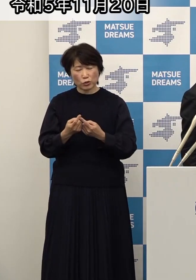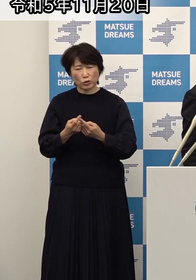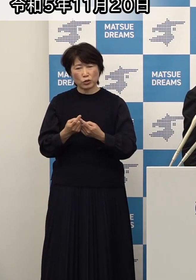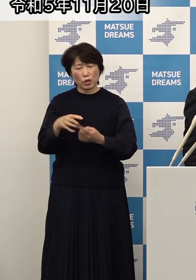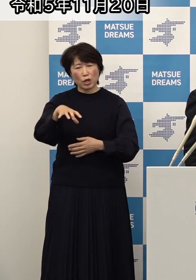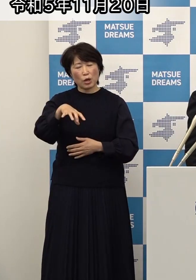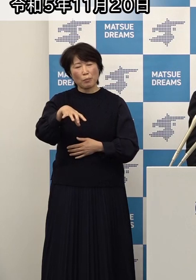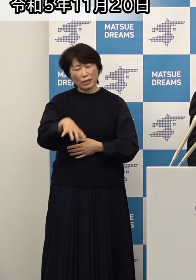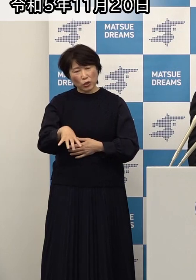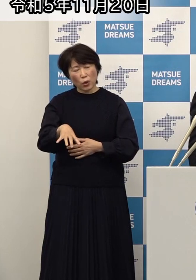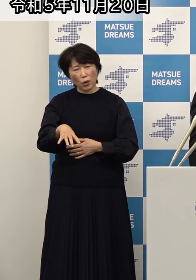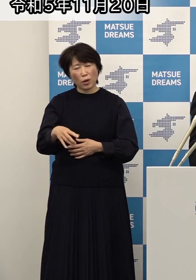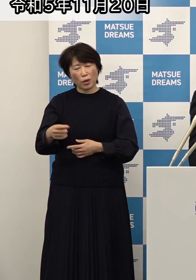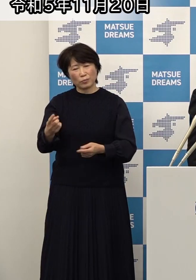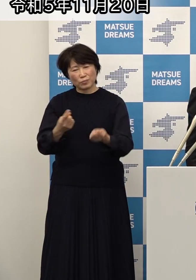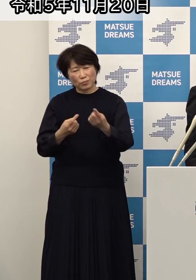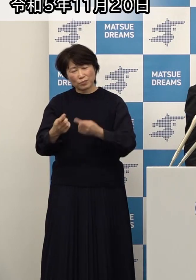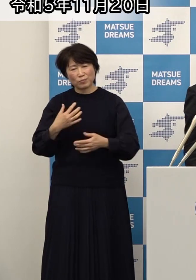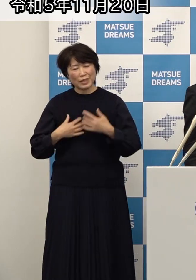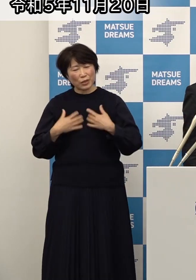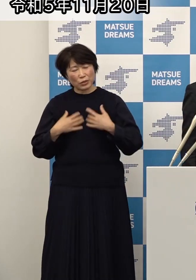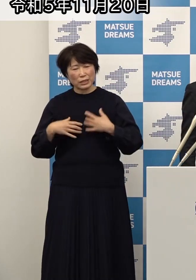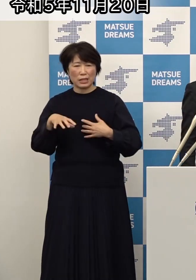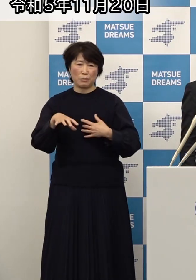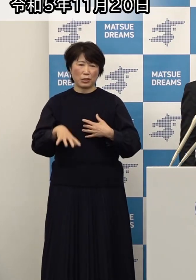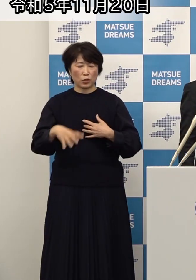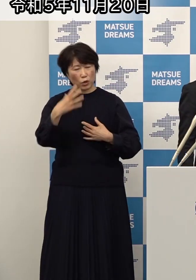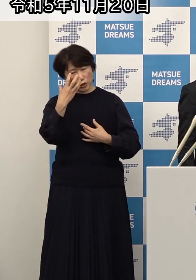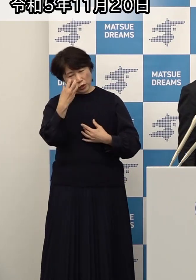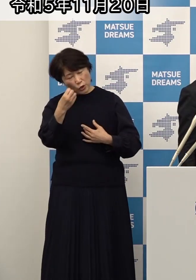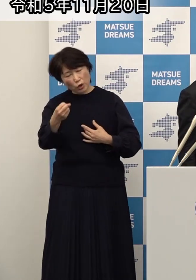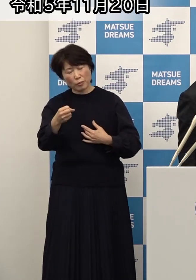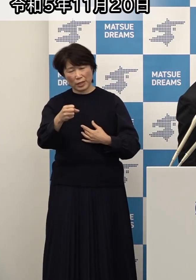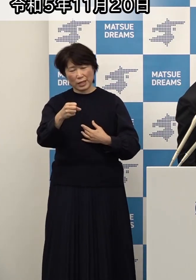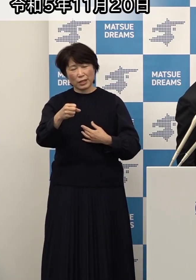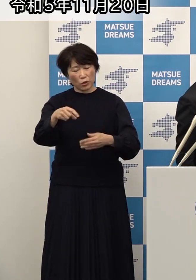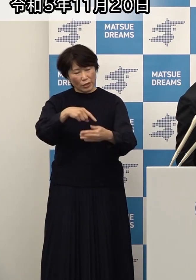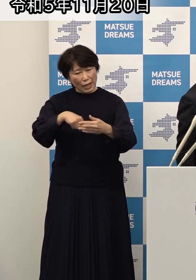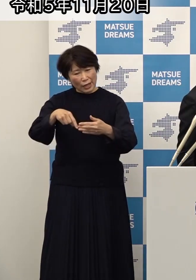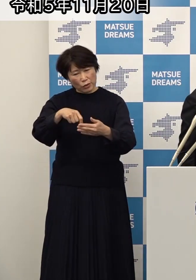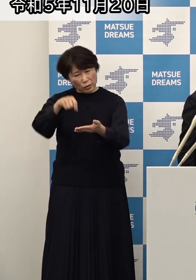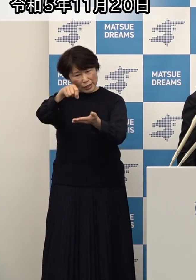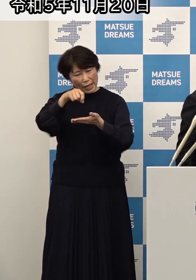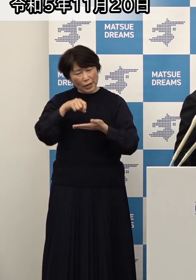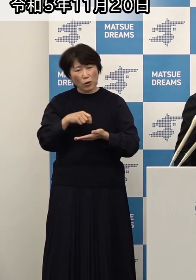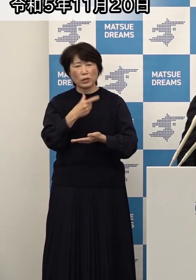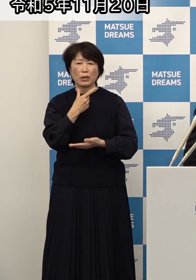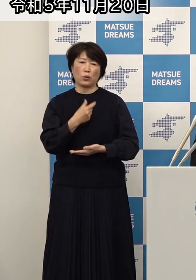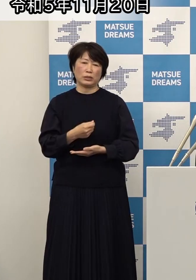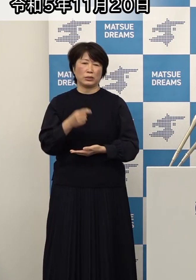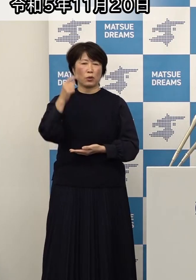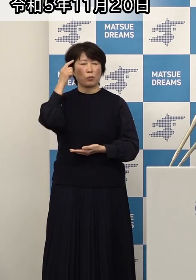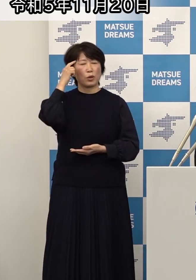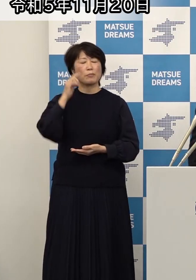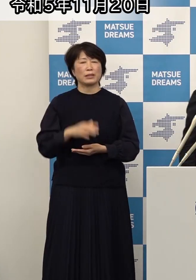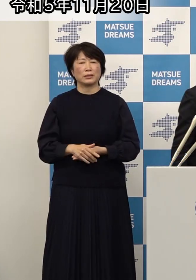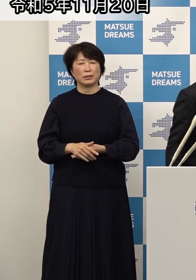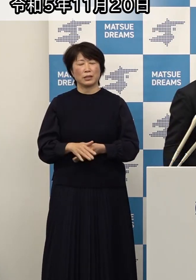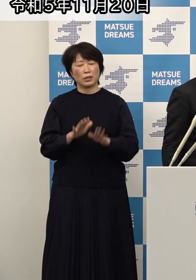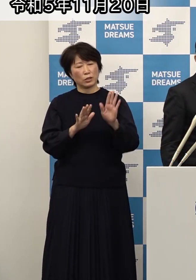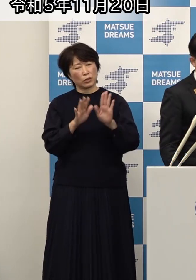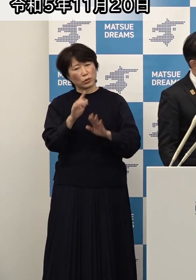的なにぎわいの場となるようなですね、興味深いご提案をいただければと思っているところでございます。こうした風景でございます